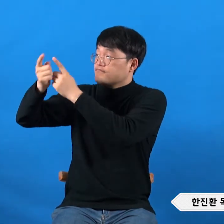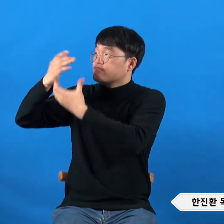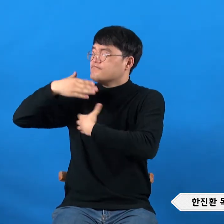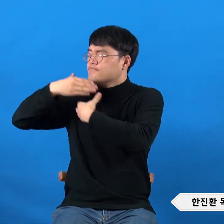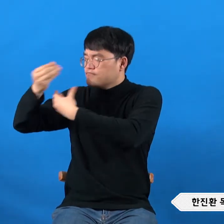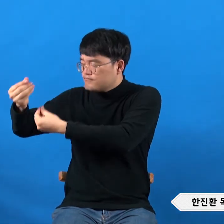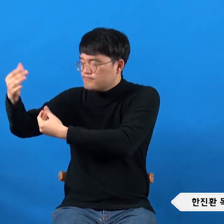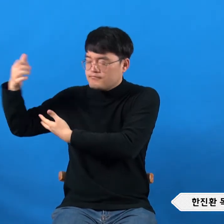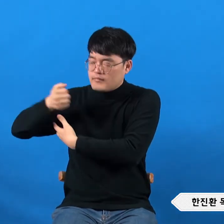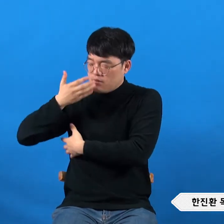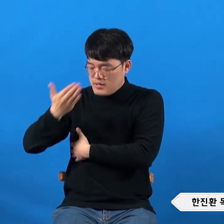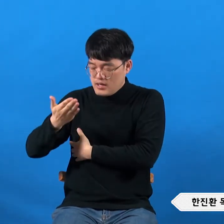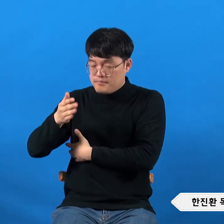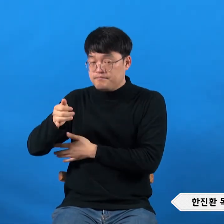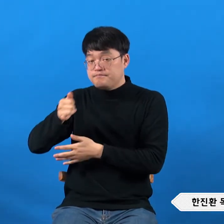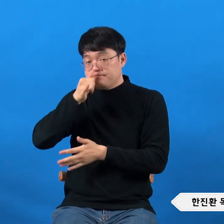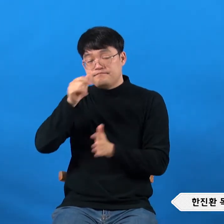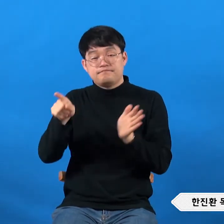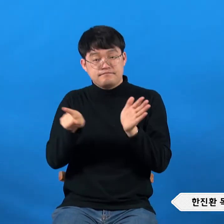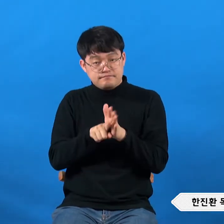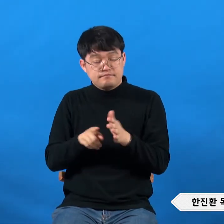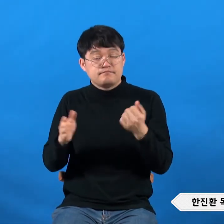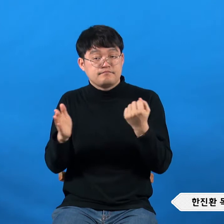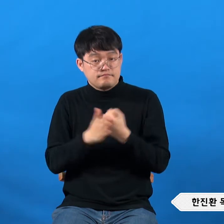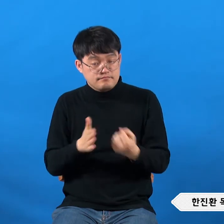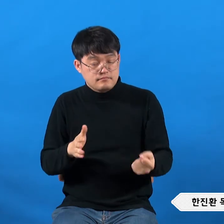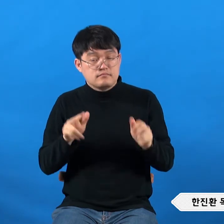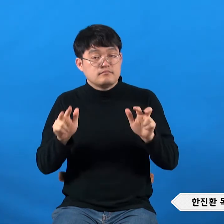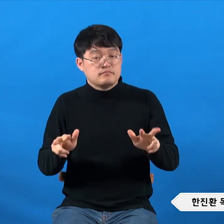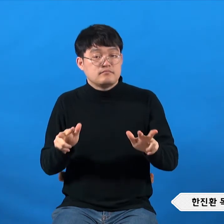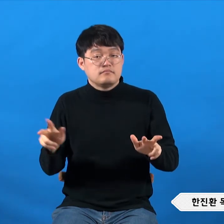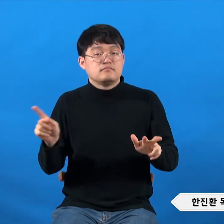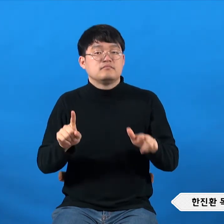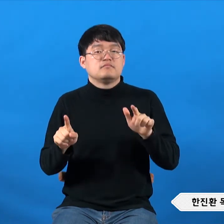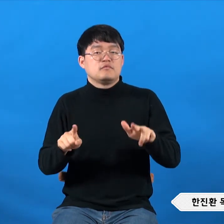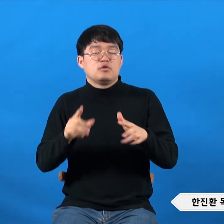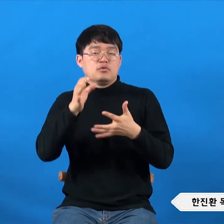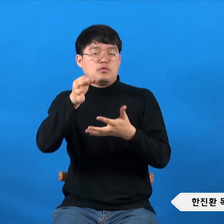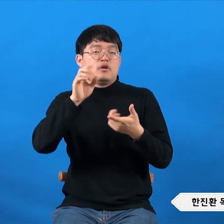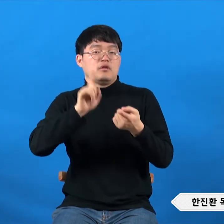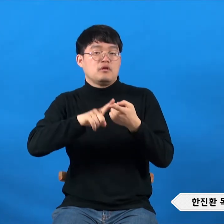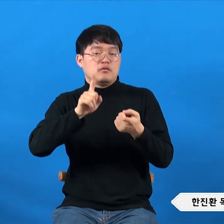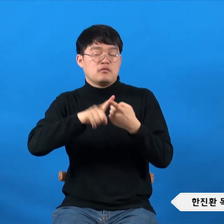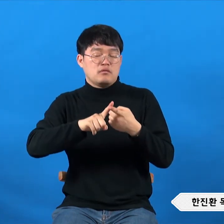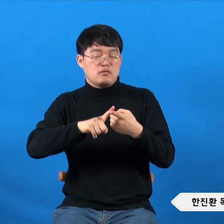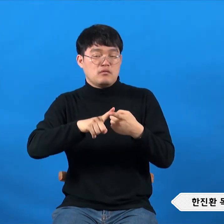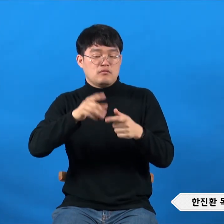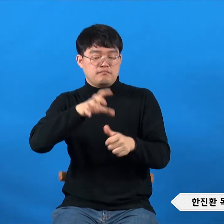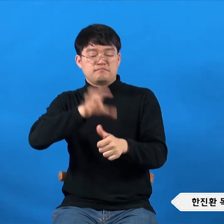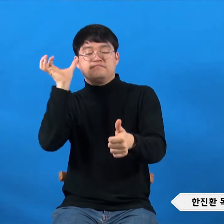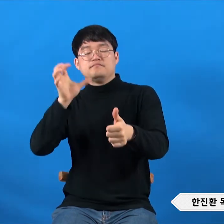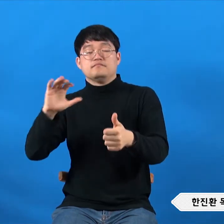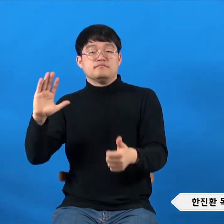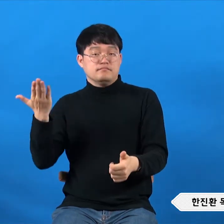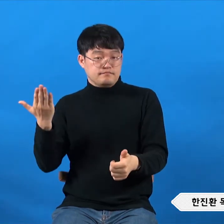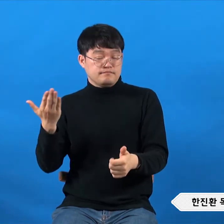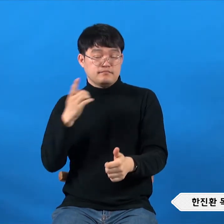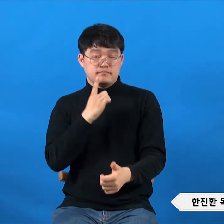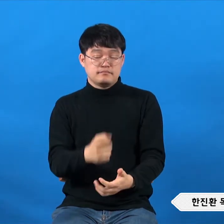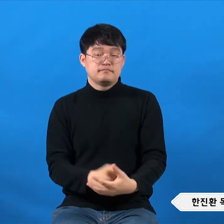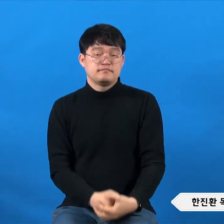되었기 때문입니다. 그러니까 그냥 돈에 그렇게 집착할 필요가 없게 된 것이죠. 해방이 된 것입니다.